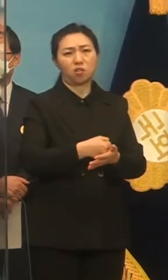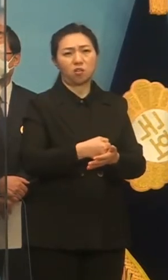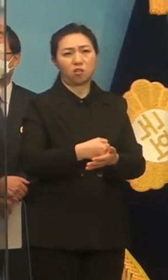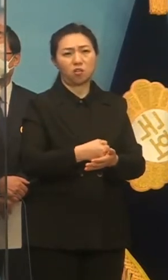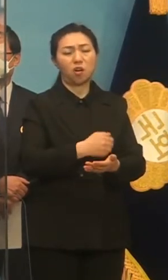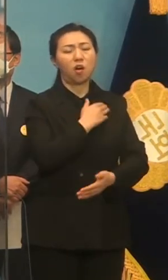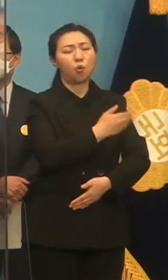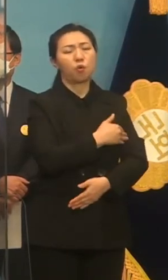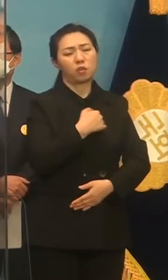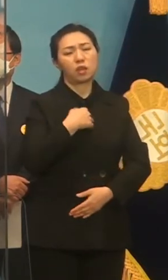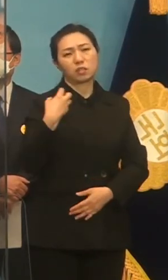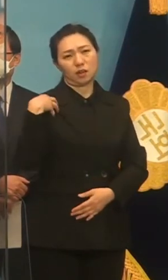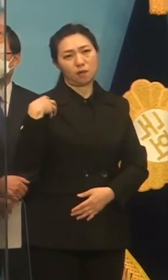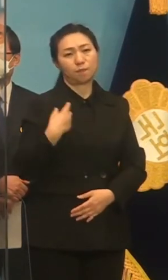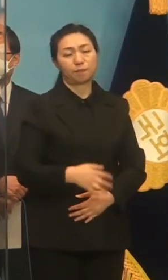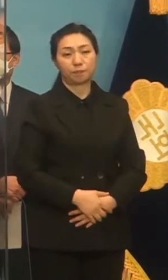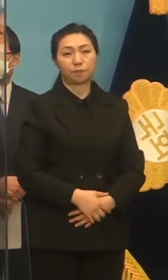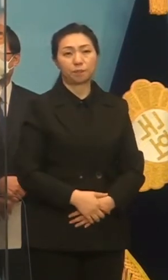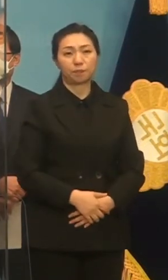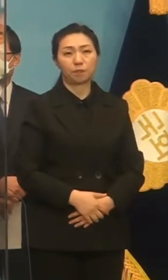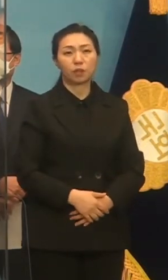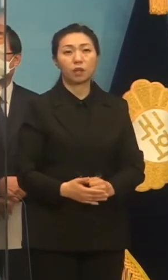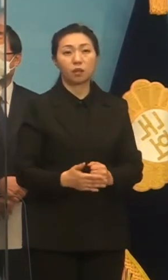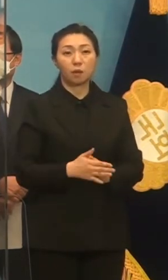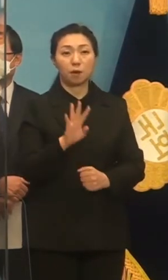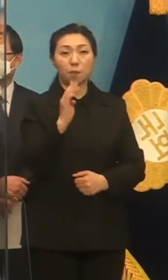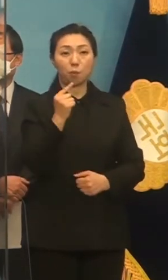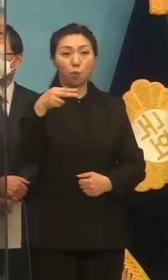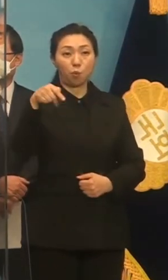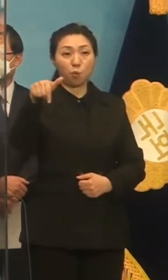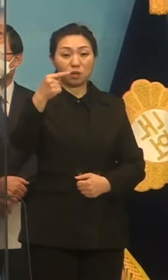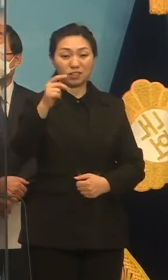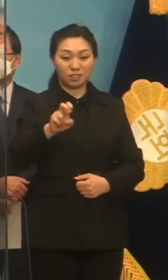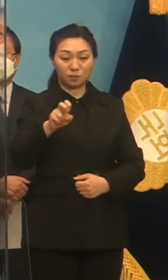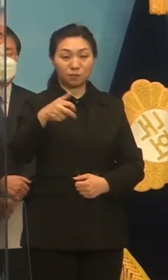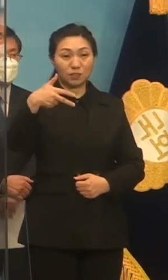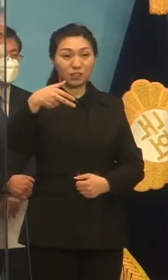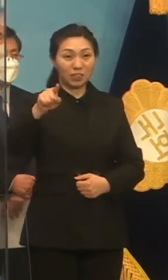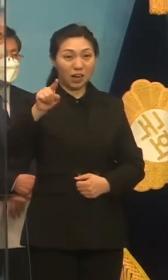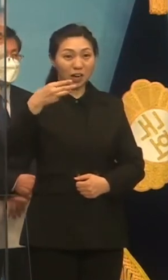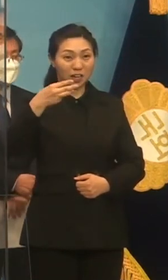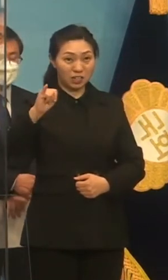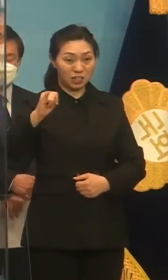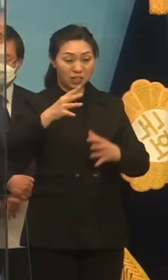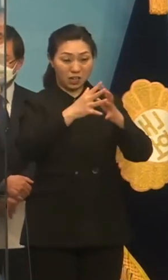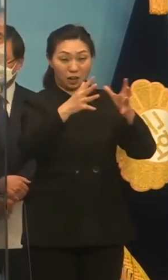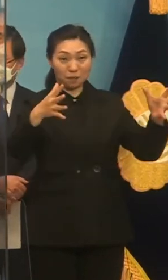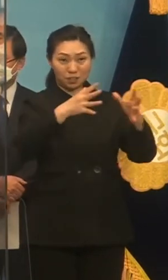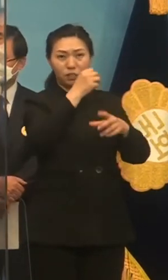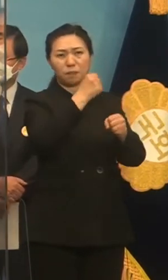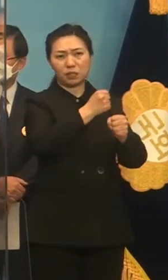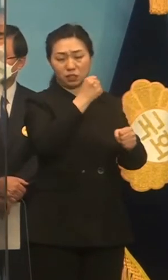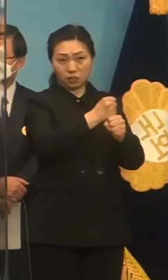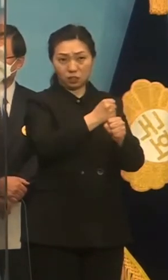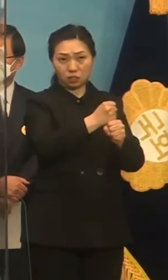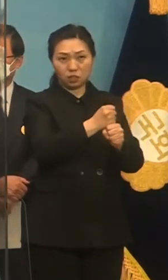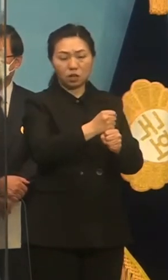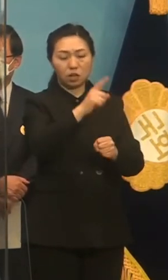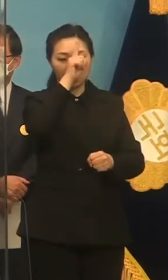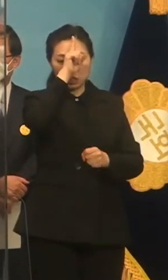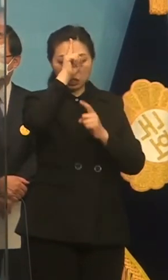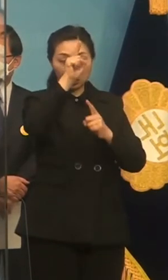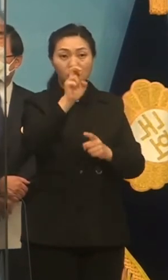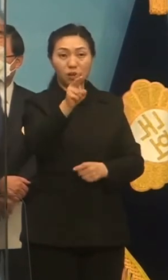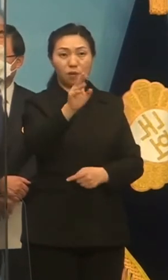합니다 그렇기 때문에 보금자리주택 사업 같은 구체 서 너 이름하고 대통령의 듀공 한